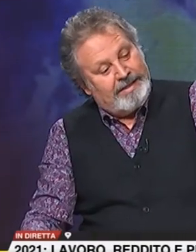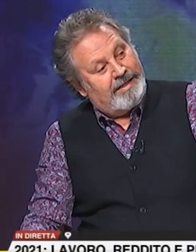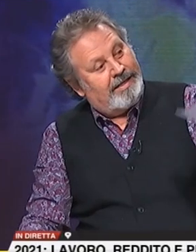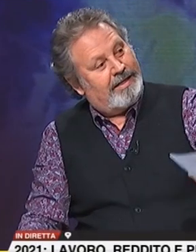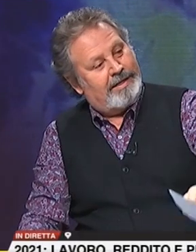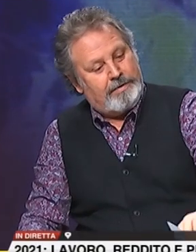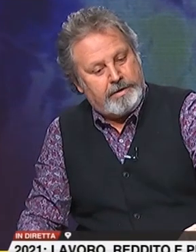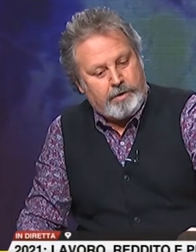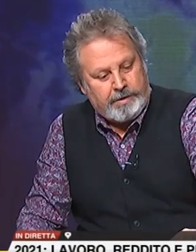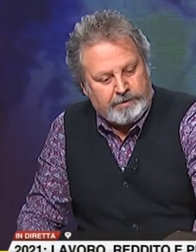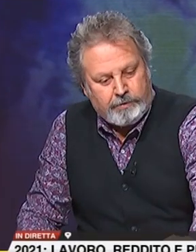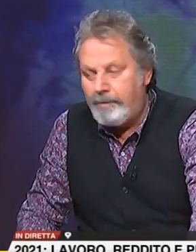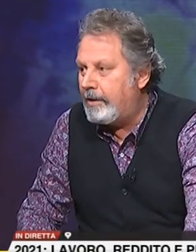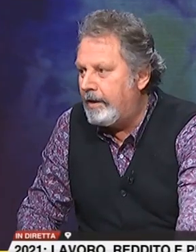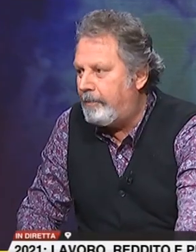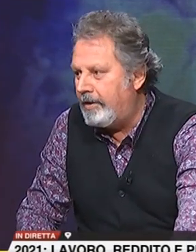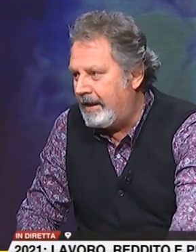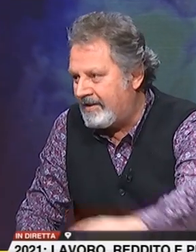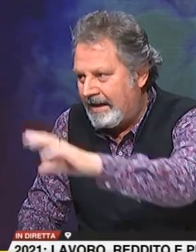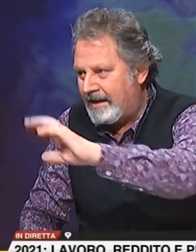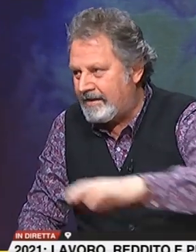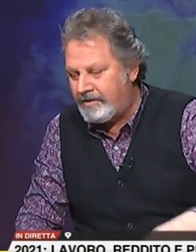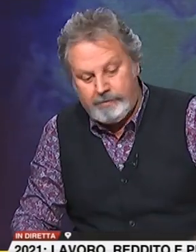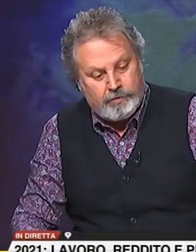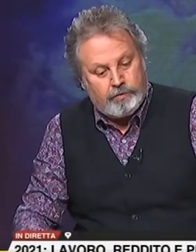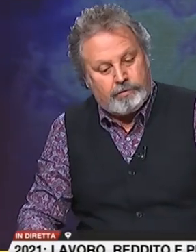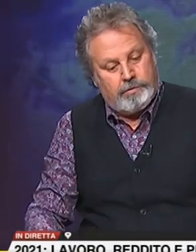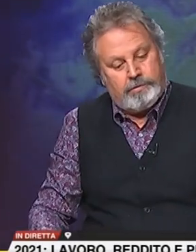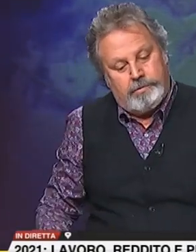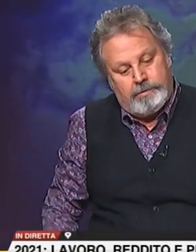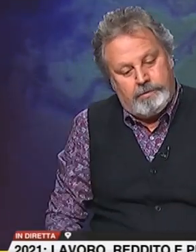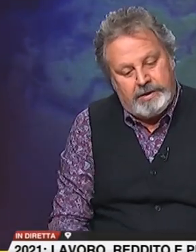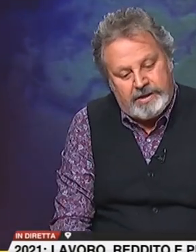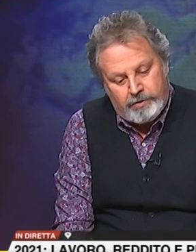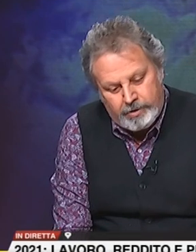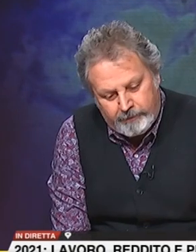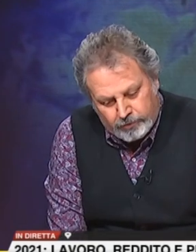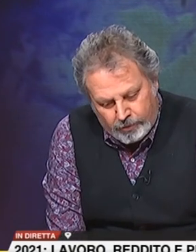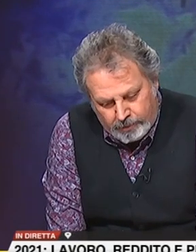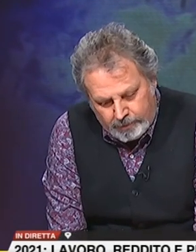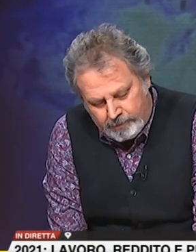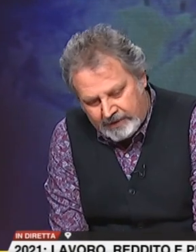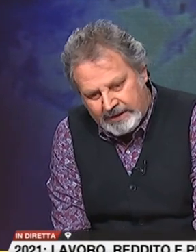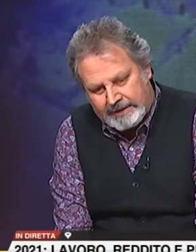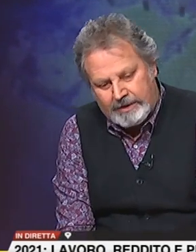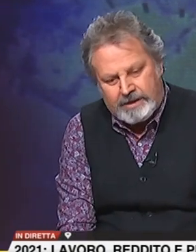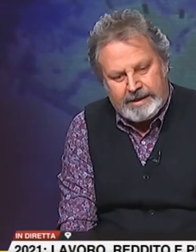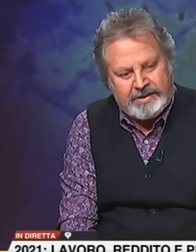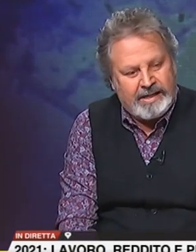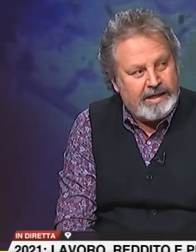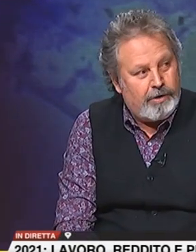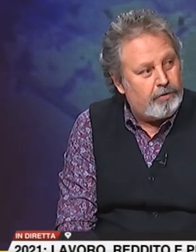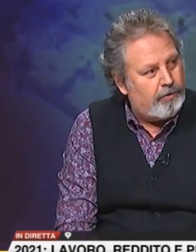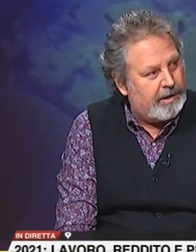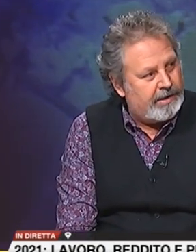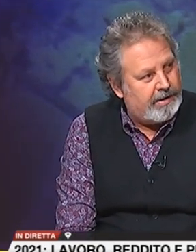vuol parlarmi di questo? No, io dico due parole, ecco. Poi è la Sara che sta seguendo tutto. Nel senso, io ho avuto... da segretario generale della